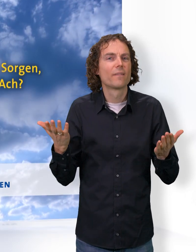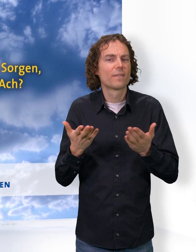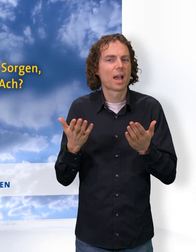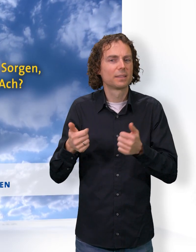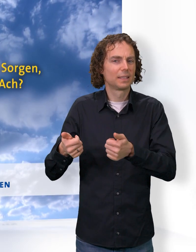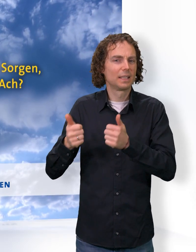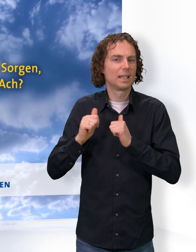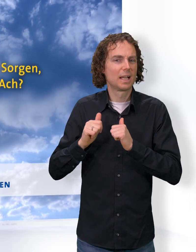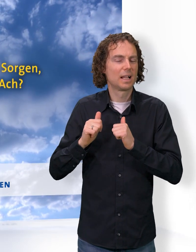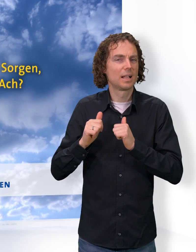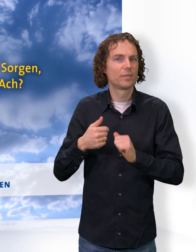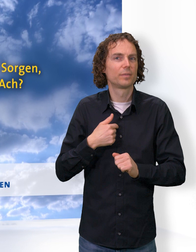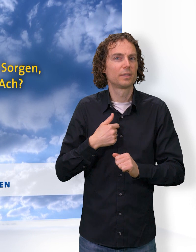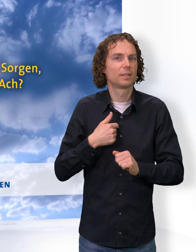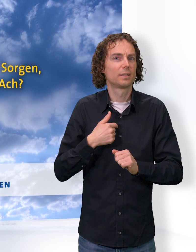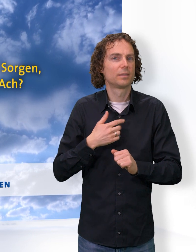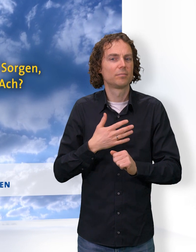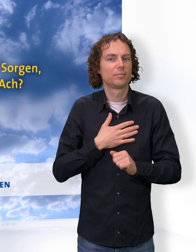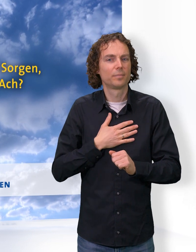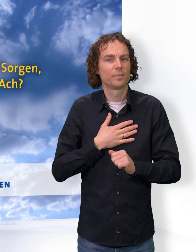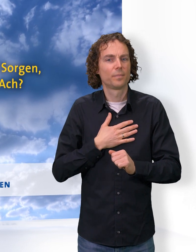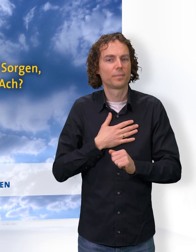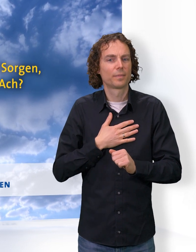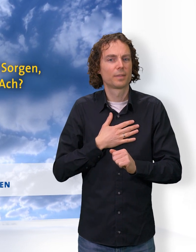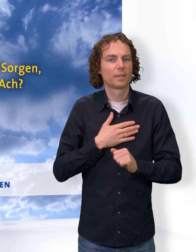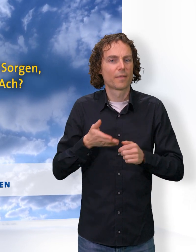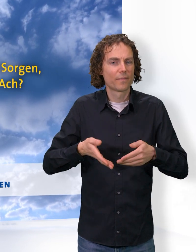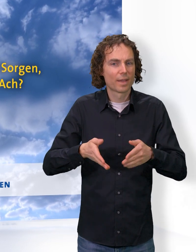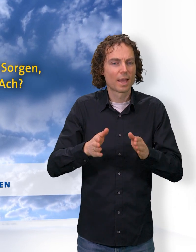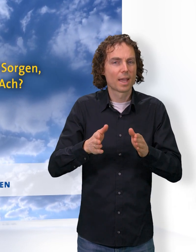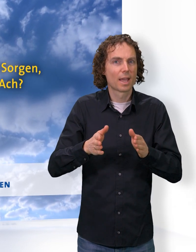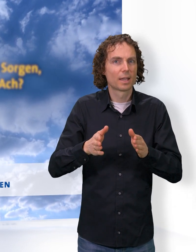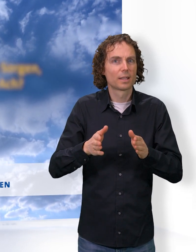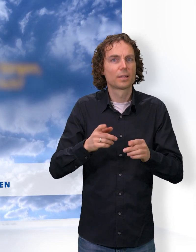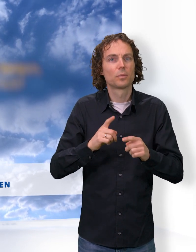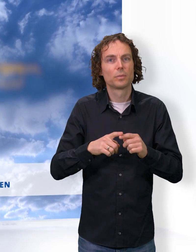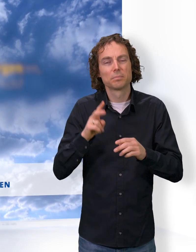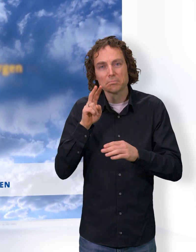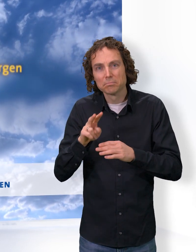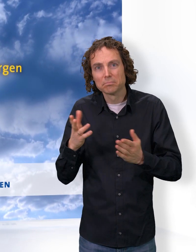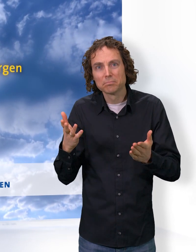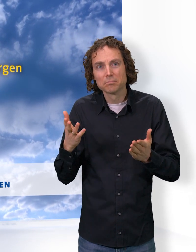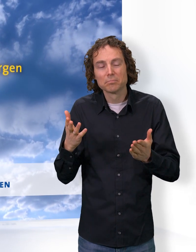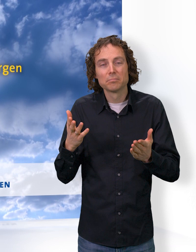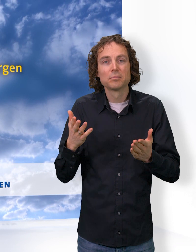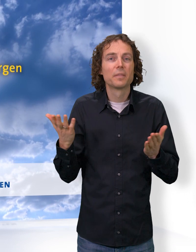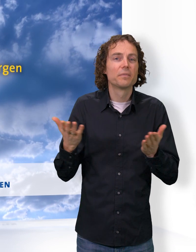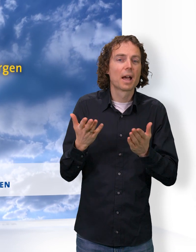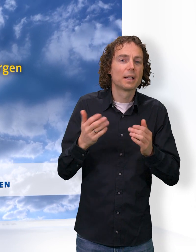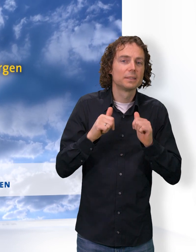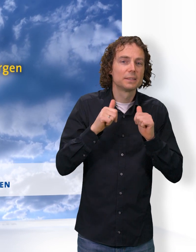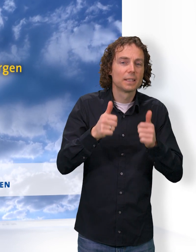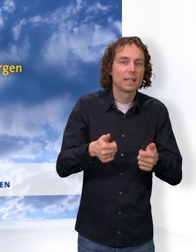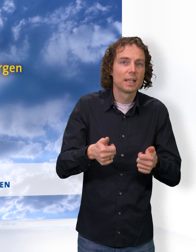hilft uns unser Weg und Arm? Was hilft